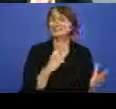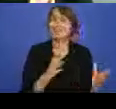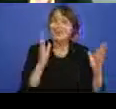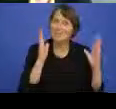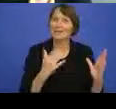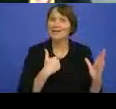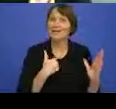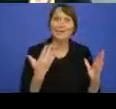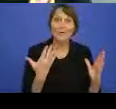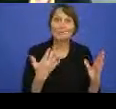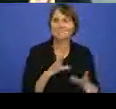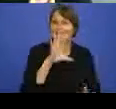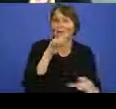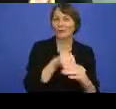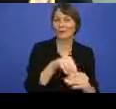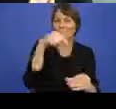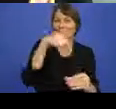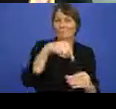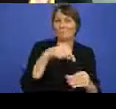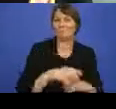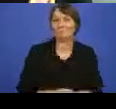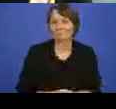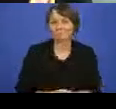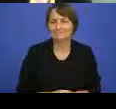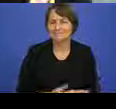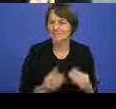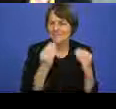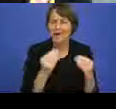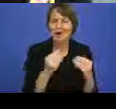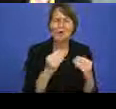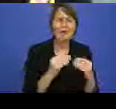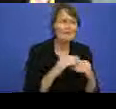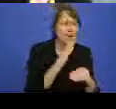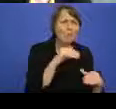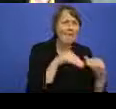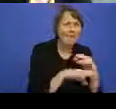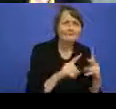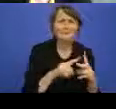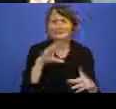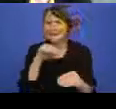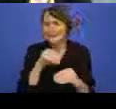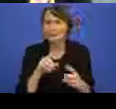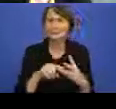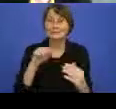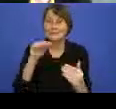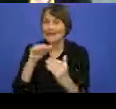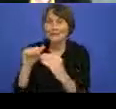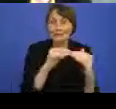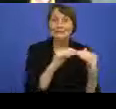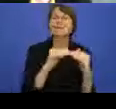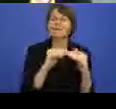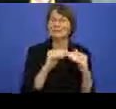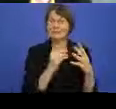concentre également sur l'inclusion. Et une des cinq stratégies repose sur l'augmentation de